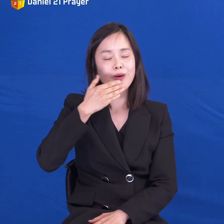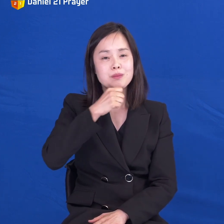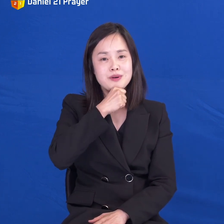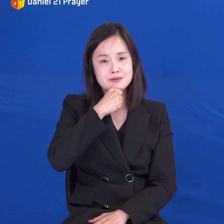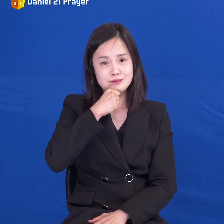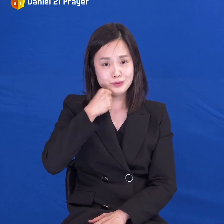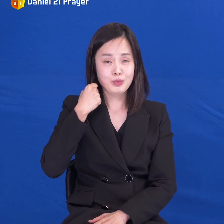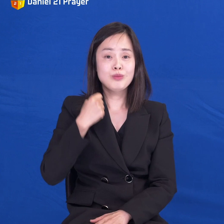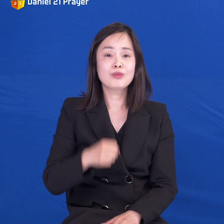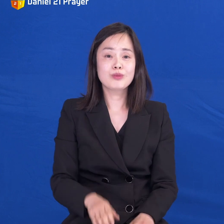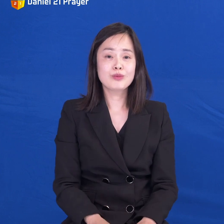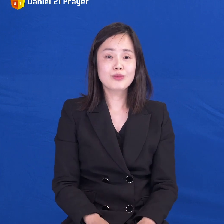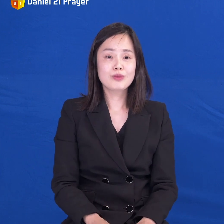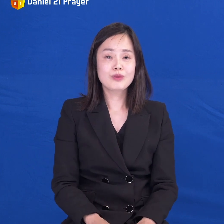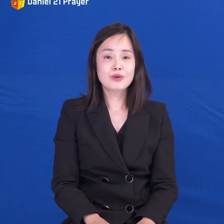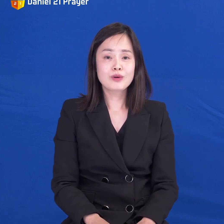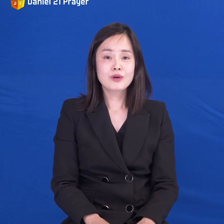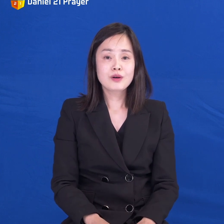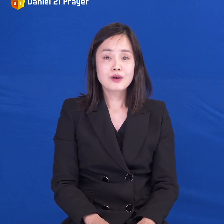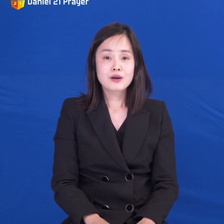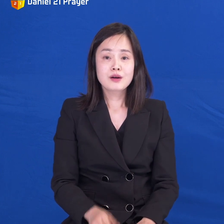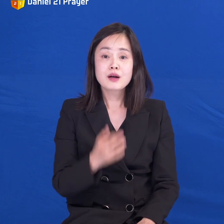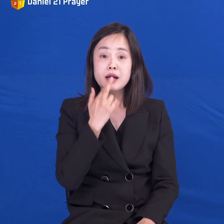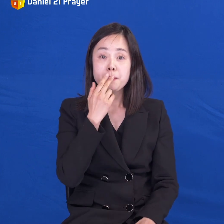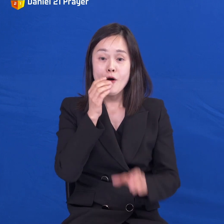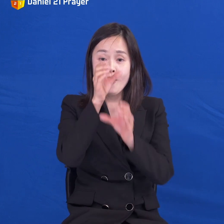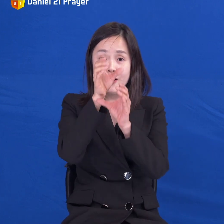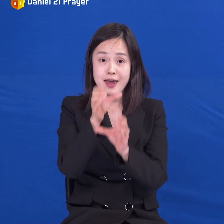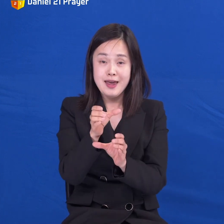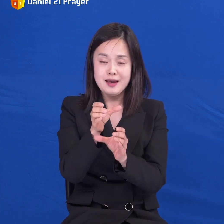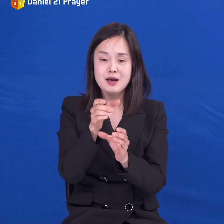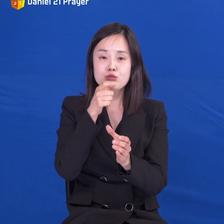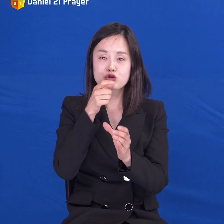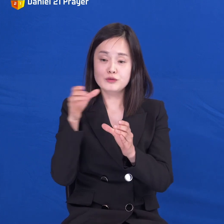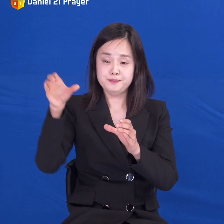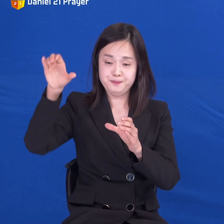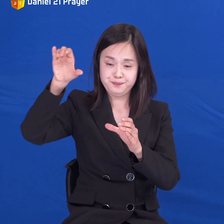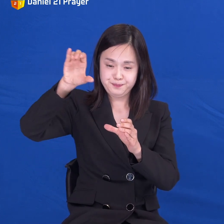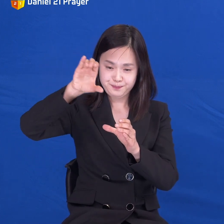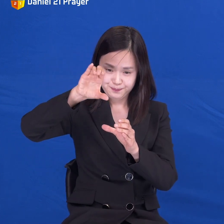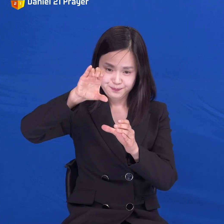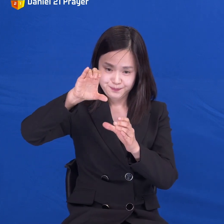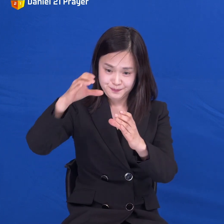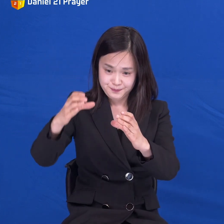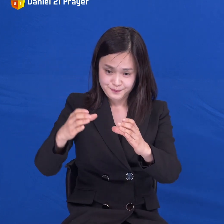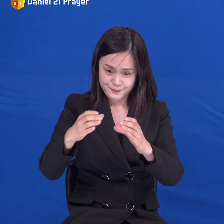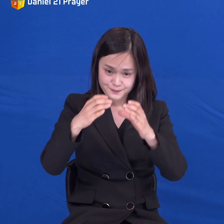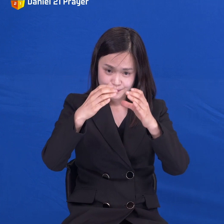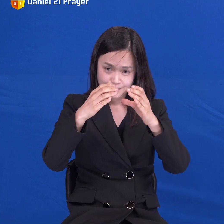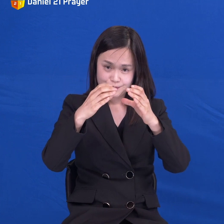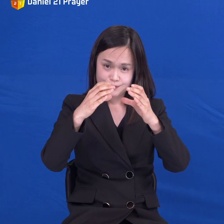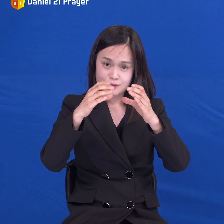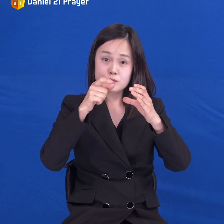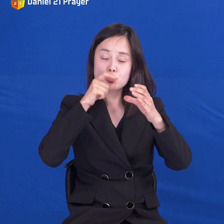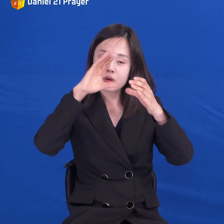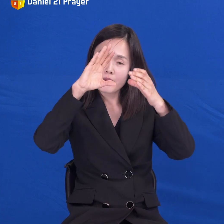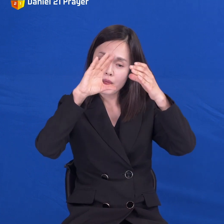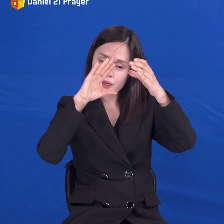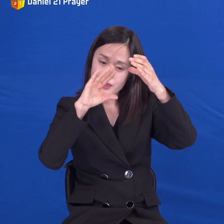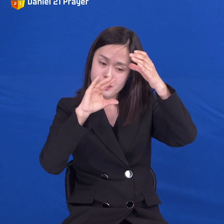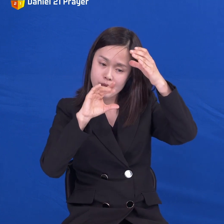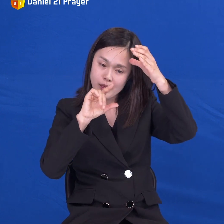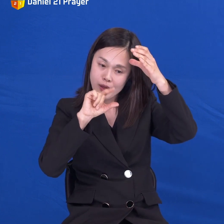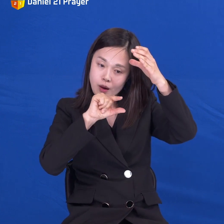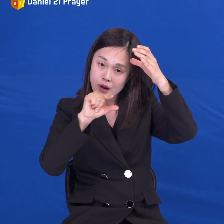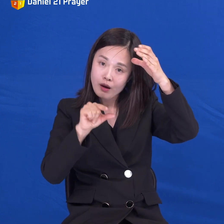이 병에 이 물을 받아 놓으면은 바닥에 하얀 밀가루처럼 가라앉는 게 있습니다.